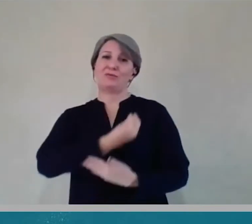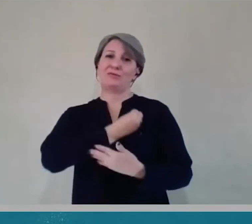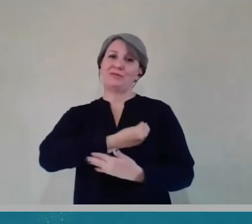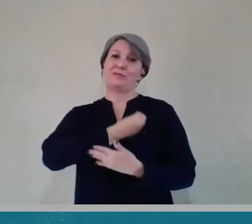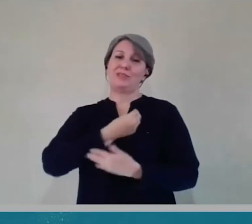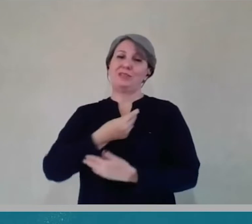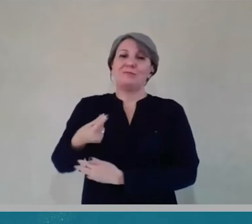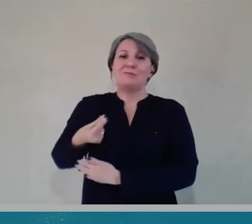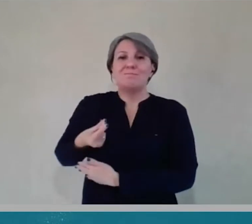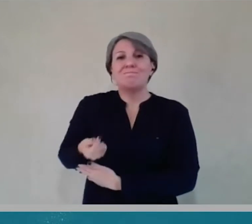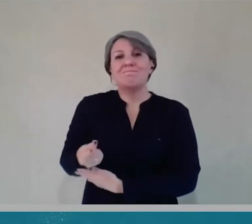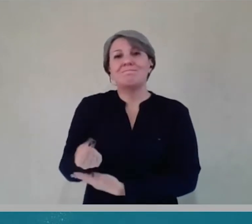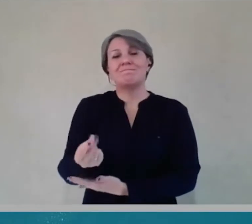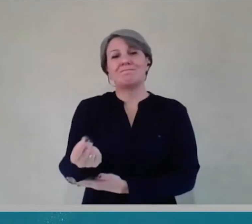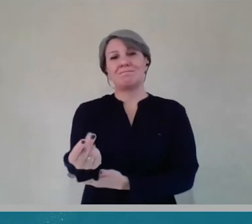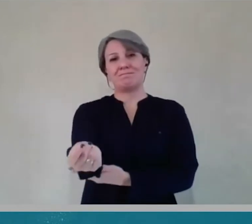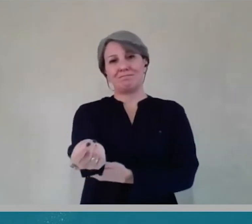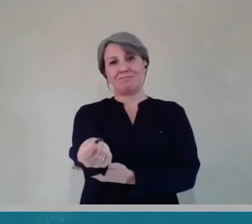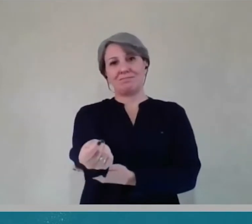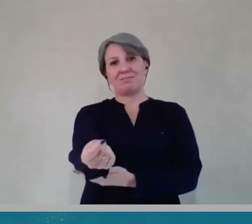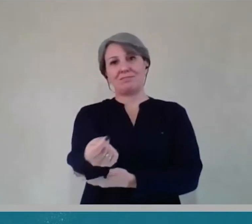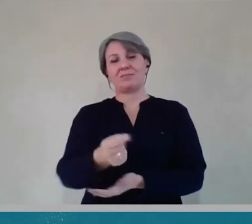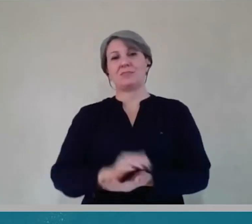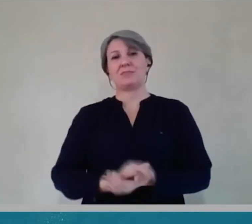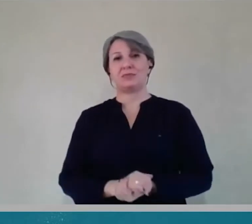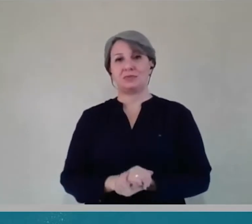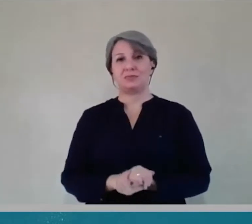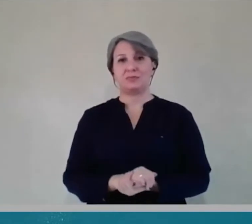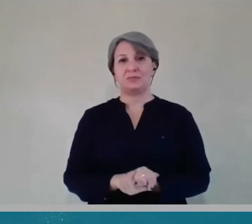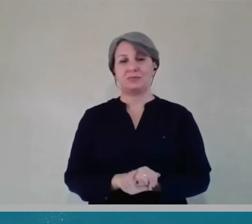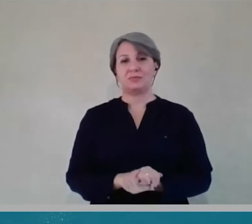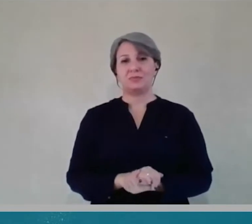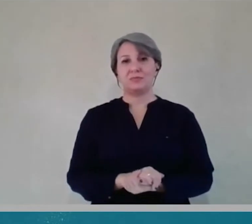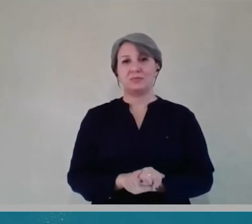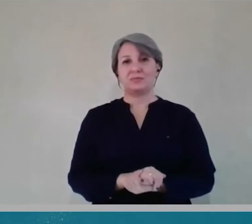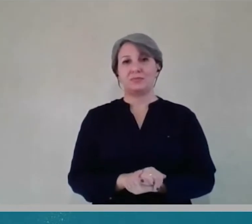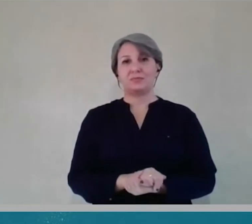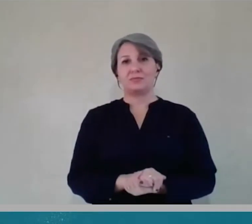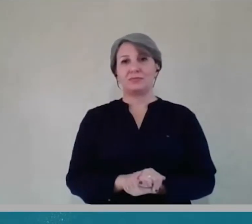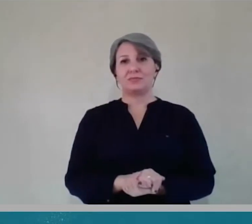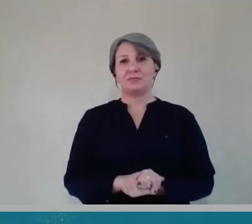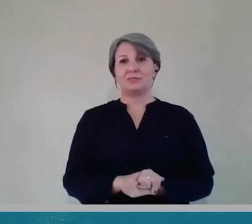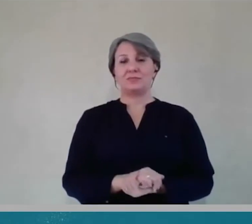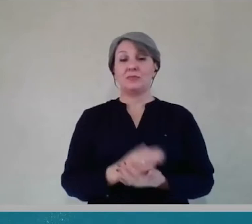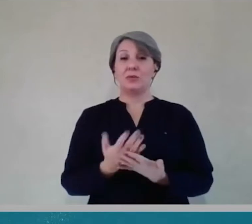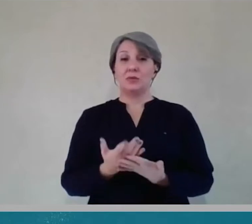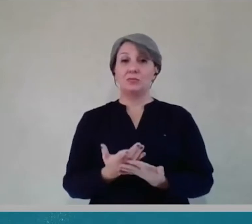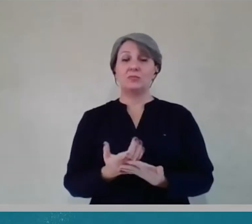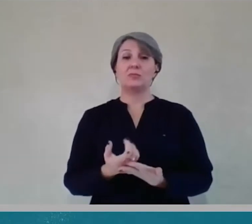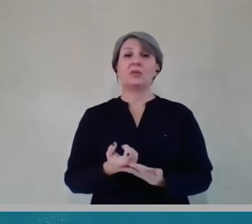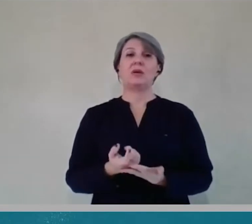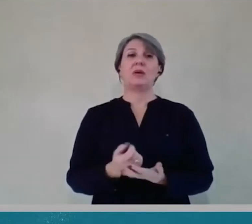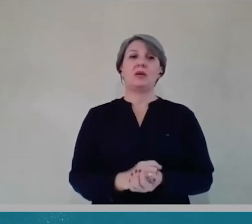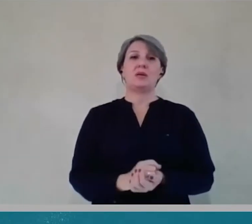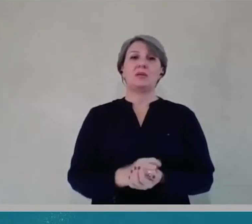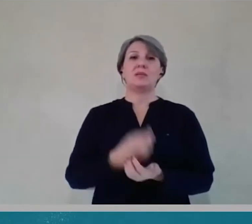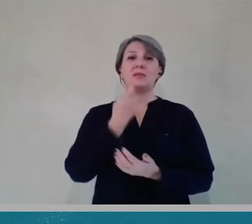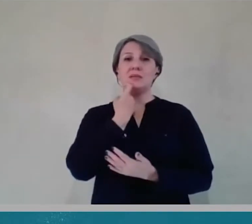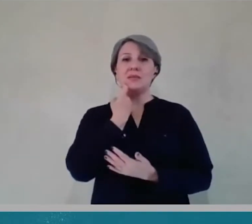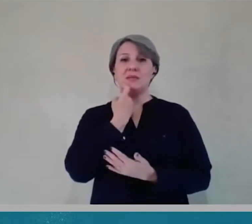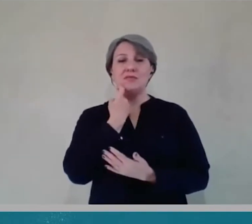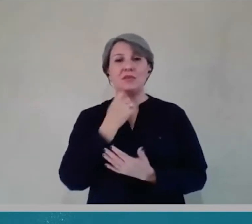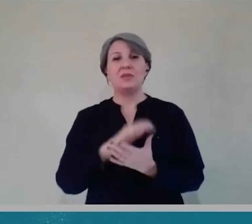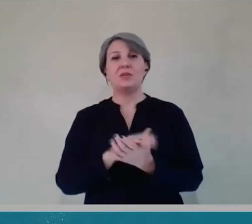me dou por satisfeito, complementando, né, o que foi falado na sexta-feira. Então, vamos entrar em